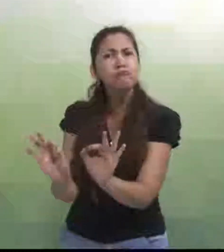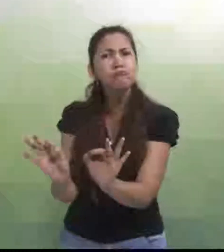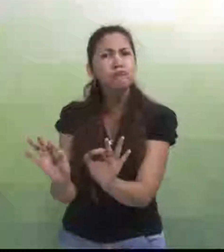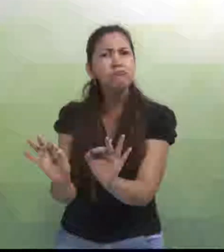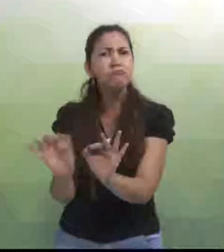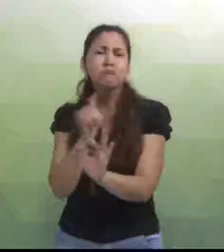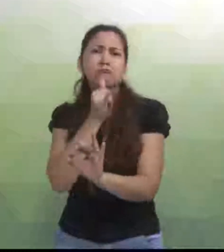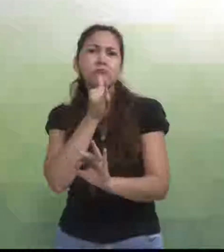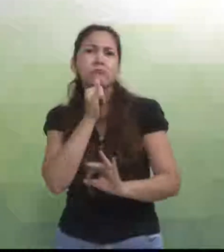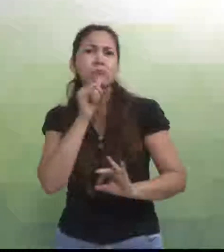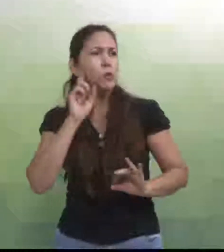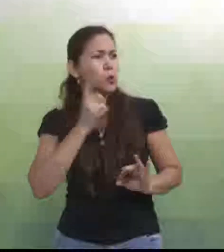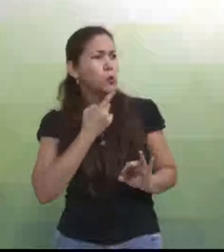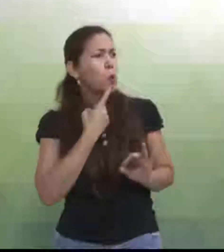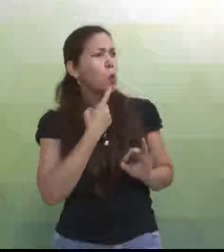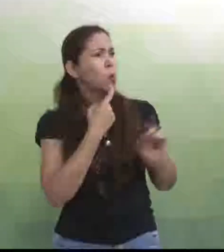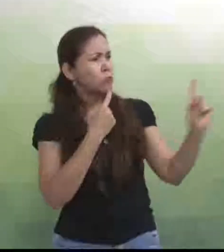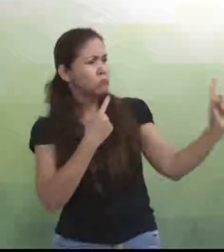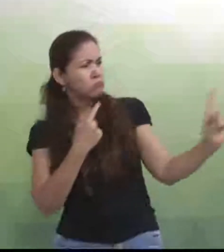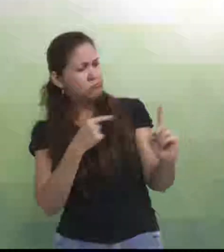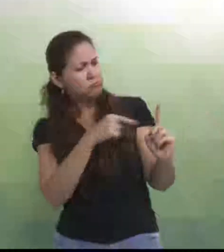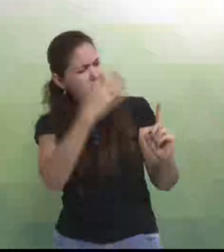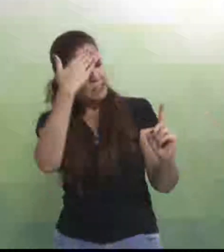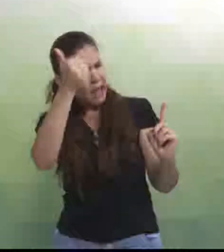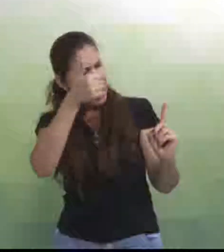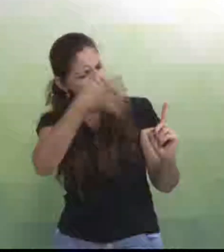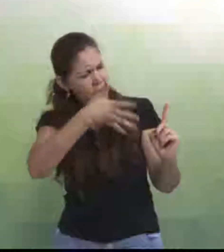de sinais? Tá, mas falta